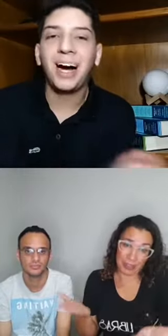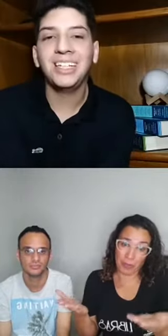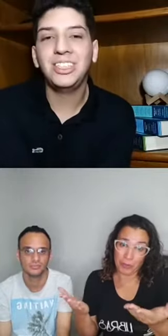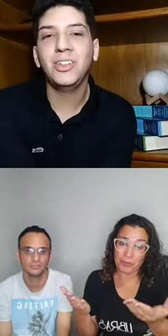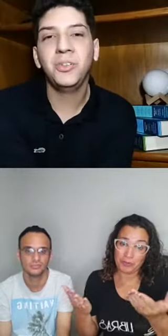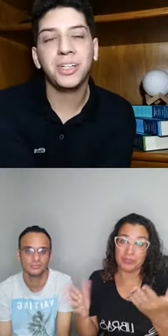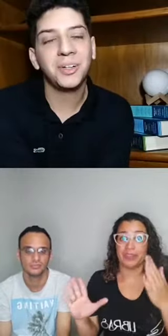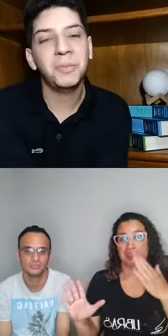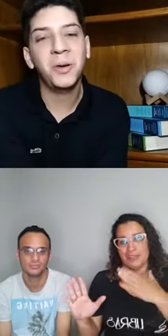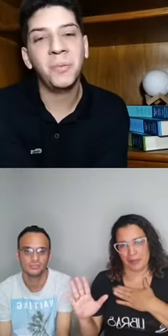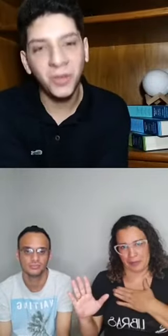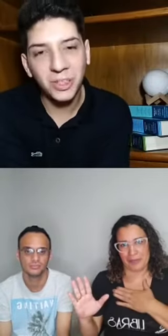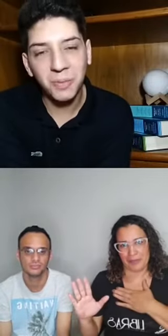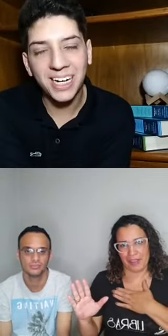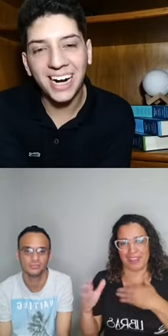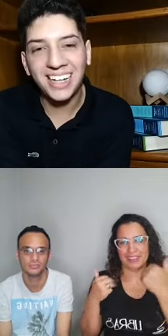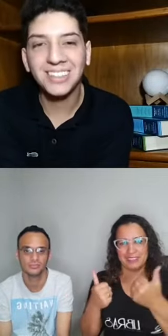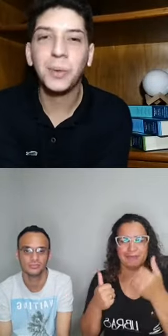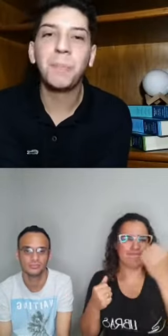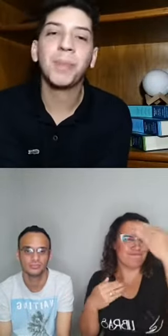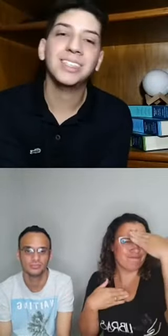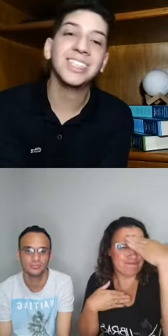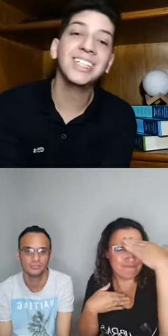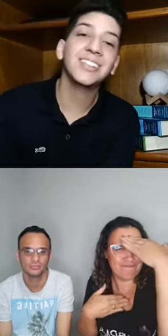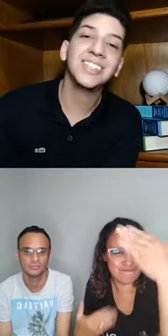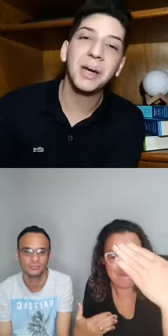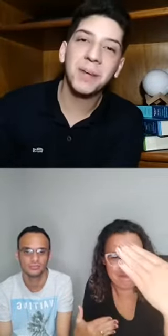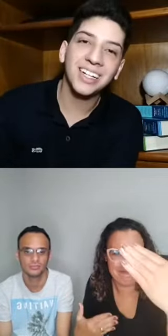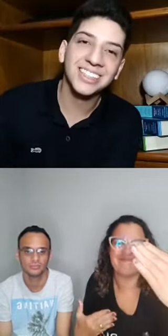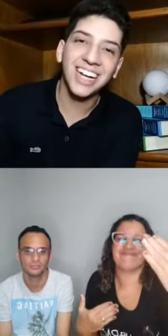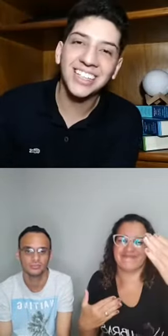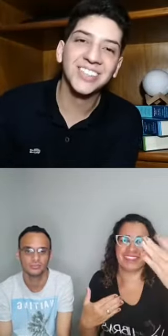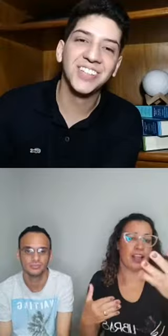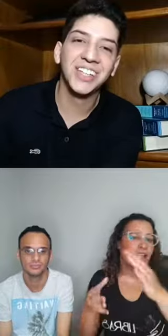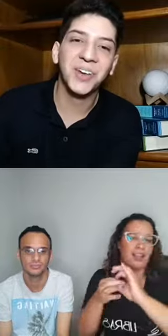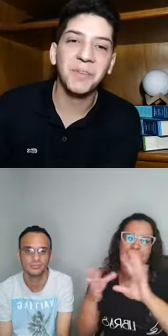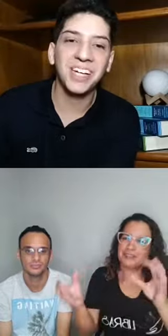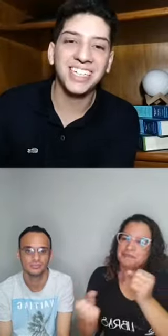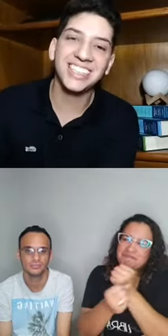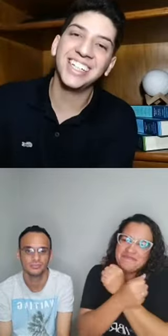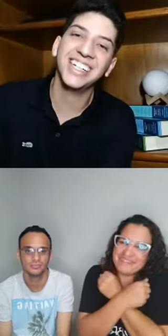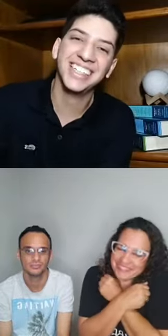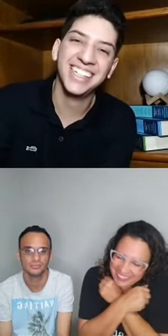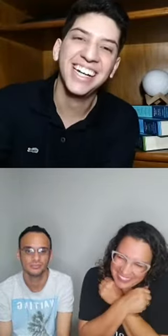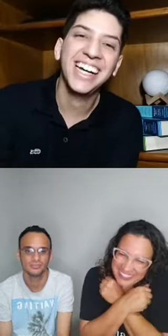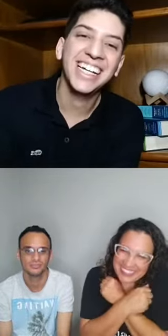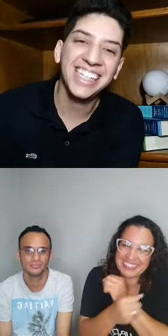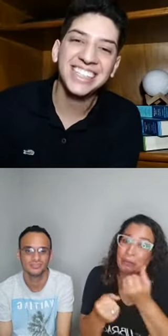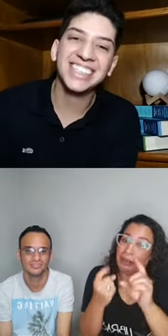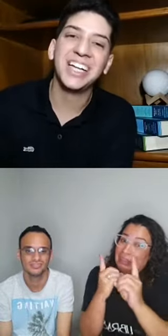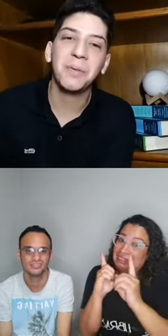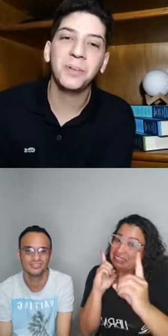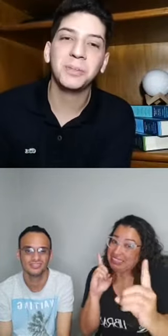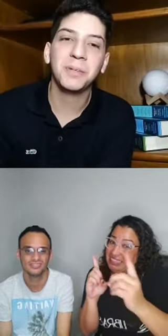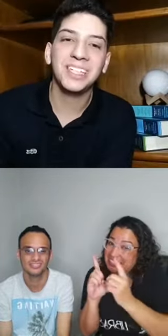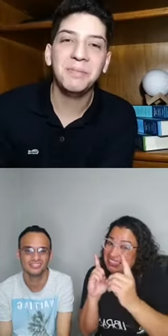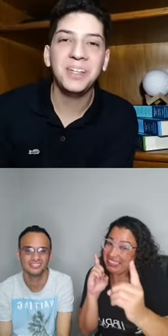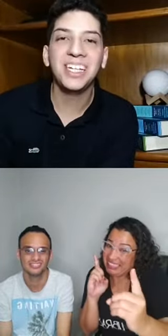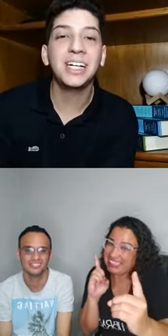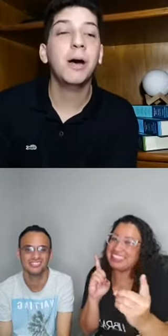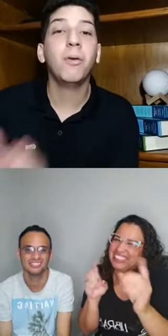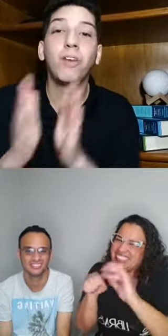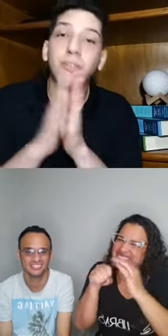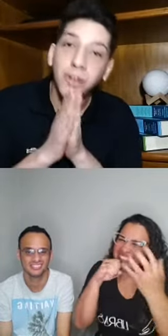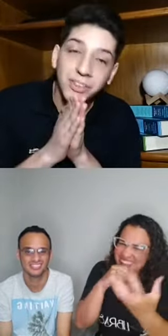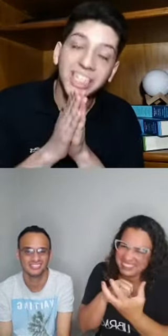minha parte, fica o meu muito obrigado. Sintam-se abraçados virtualmente nesses tempos de